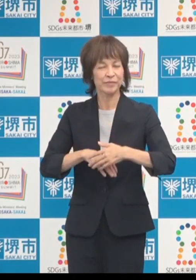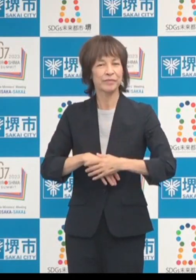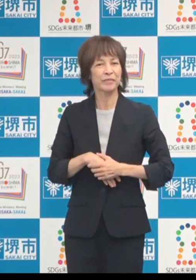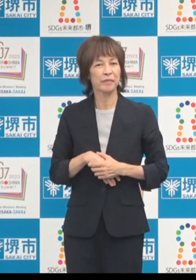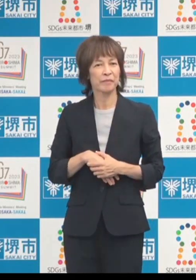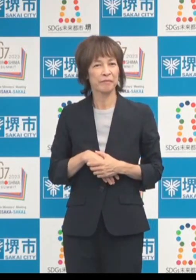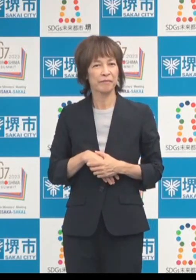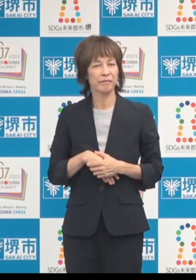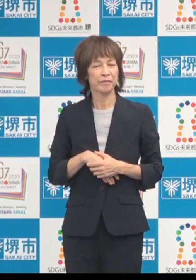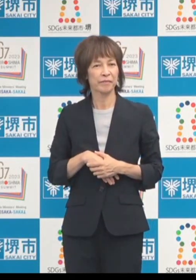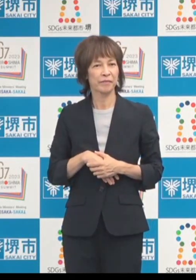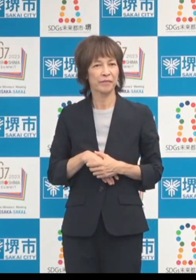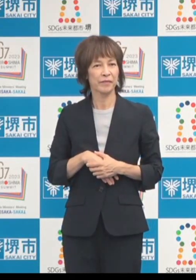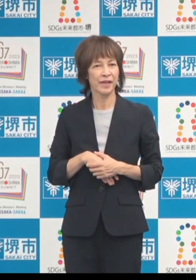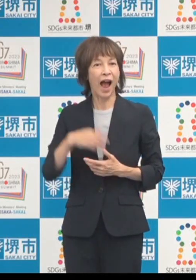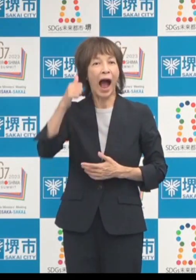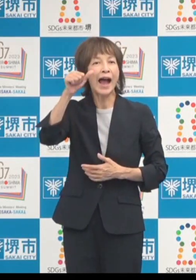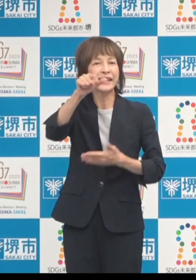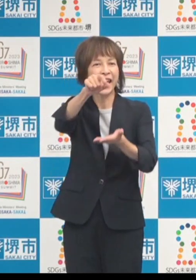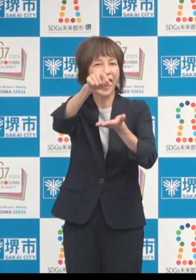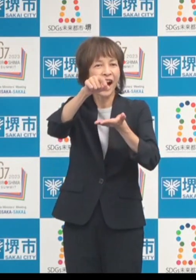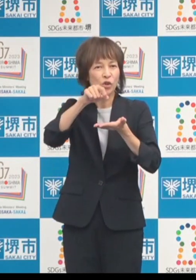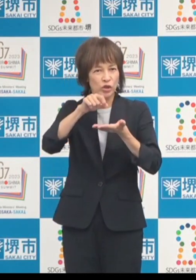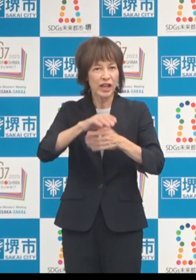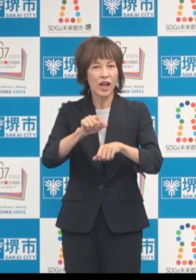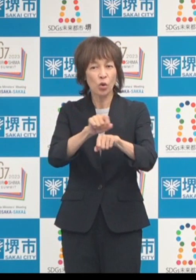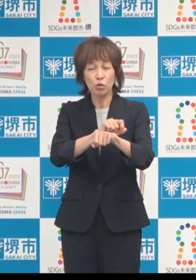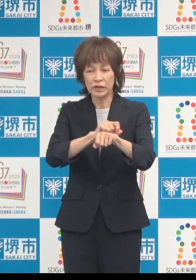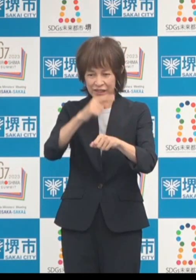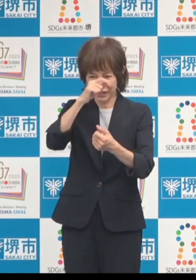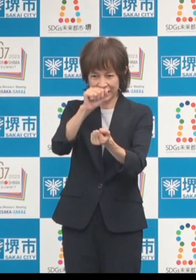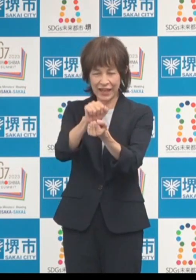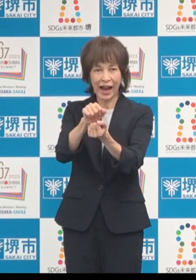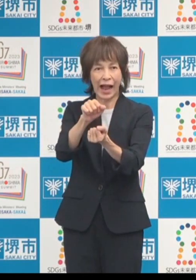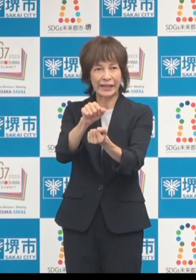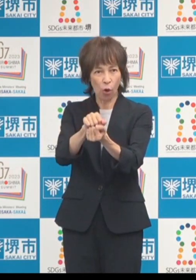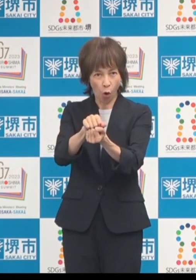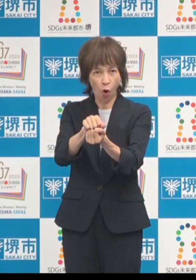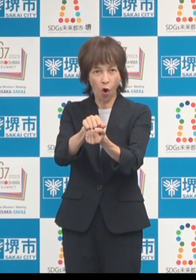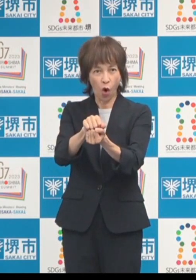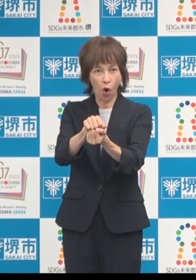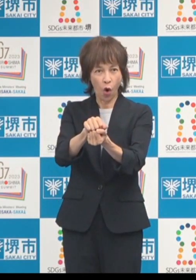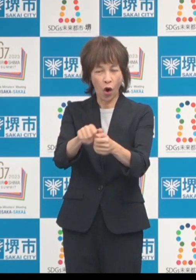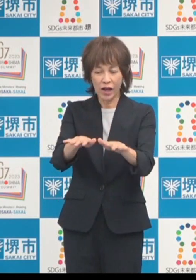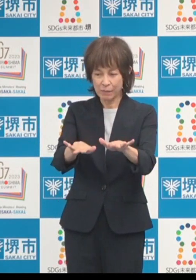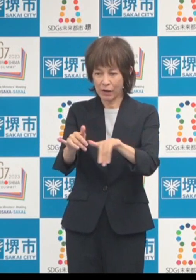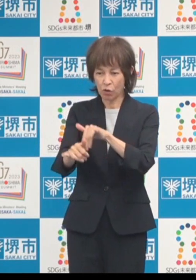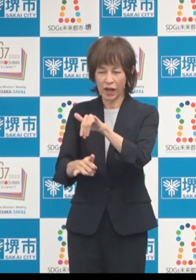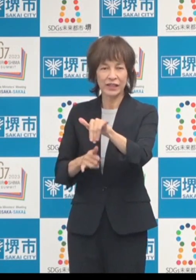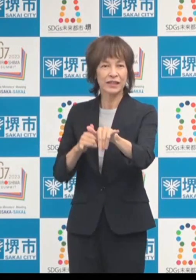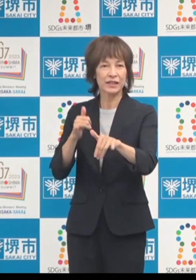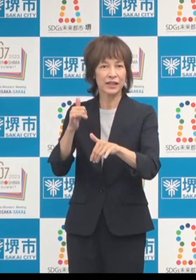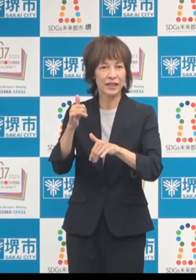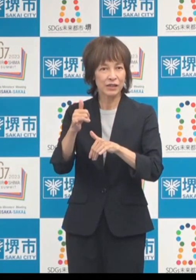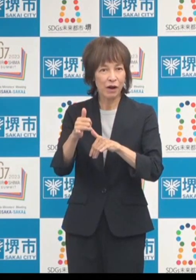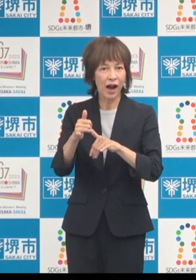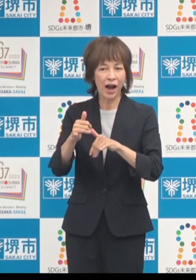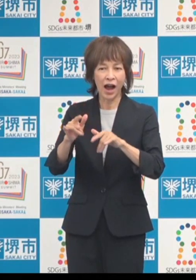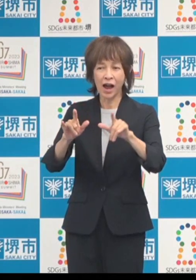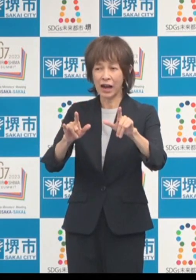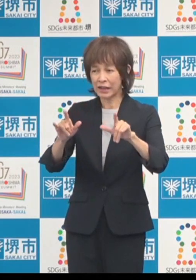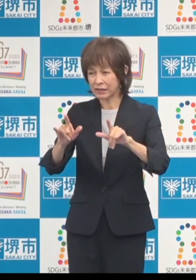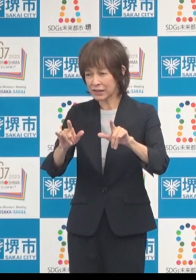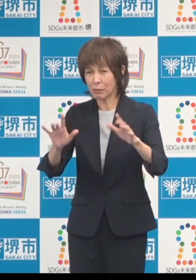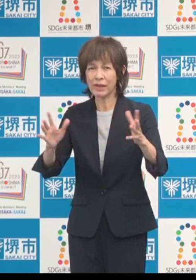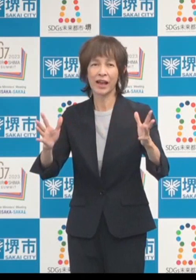変アイデアとして、特に堺の今のこの歴史というのはなかなかもう形が残って